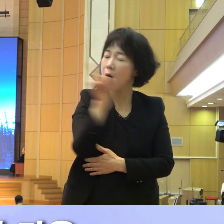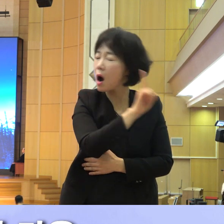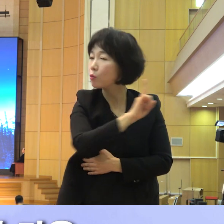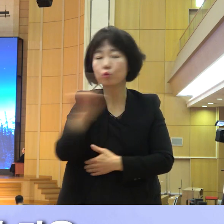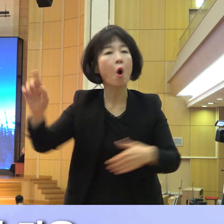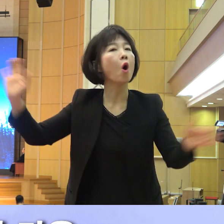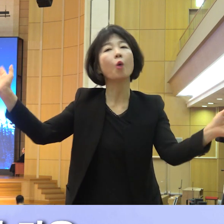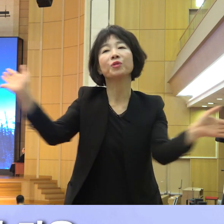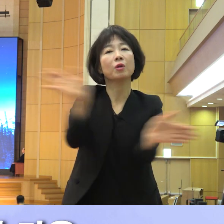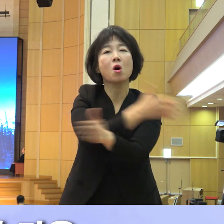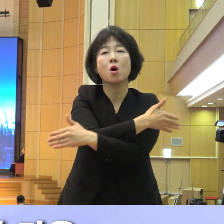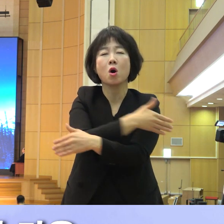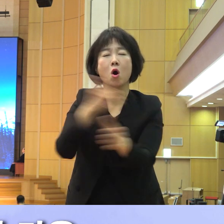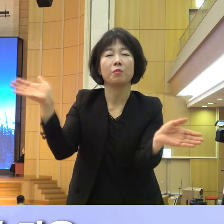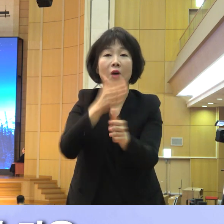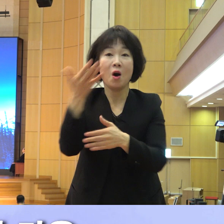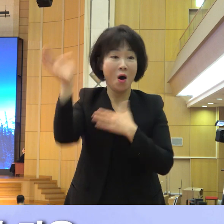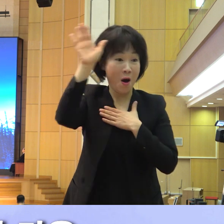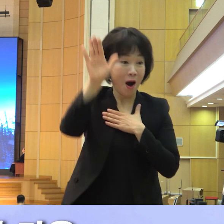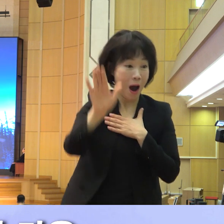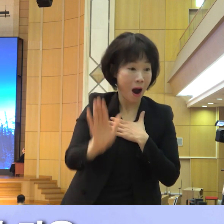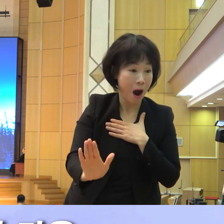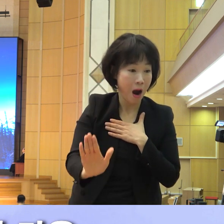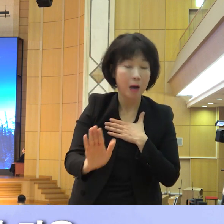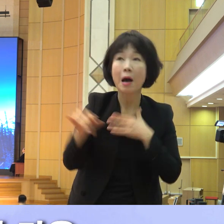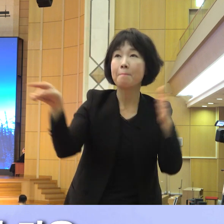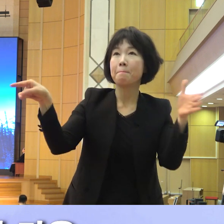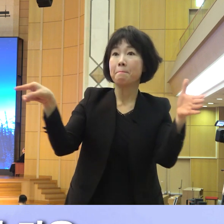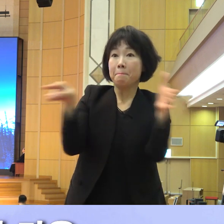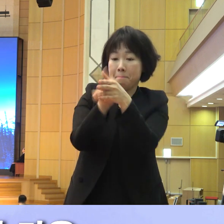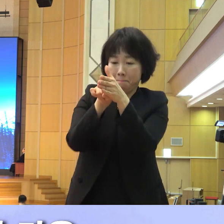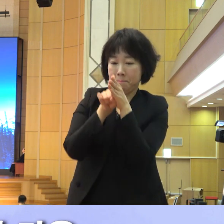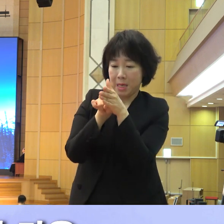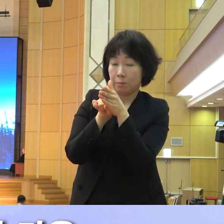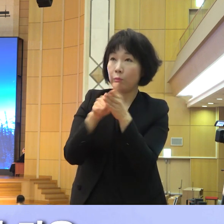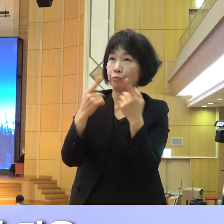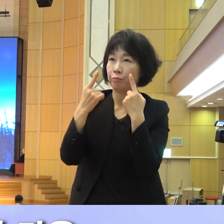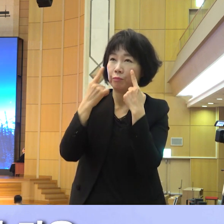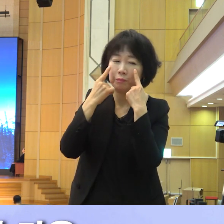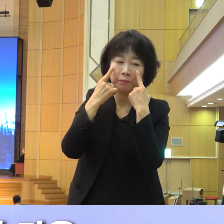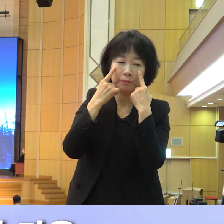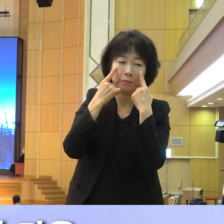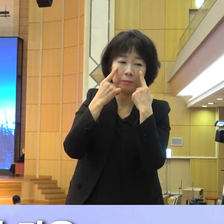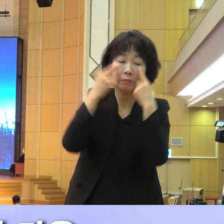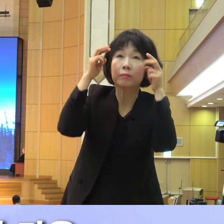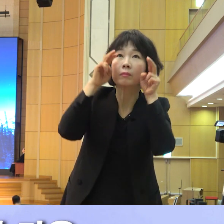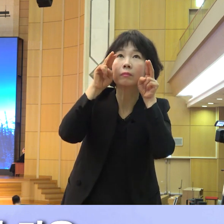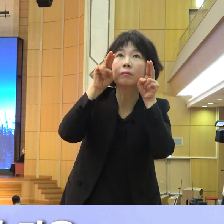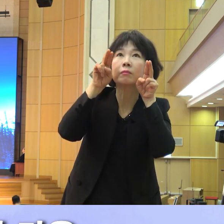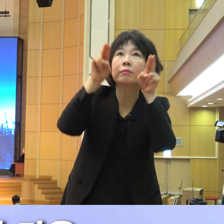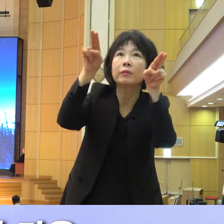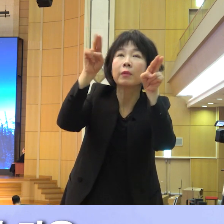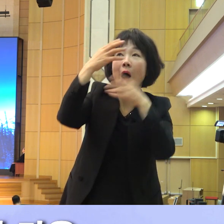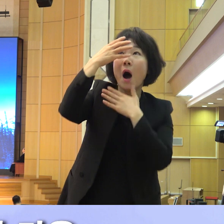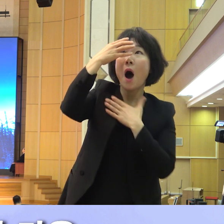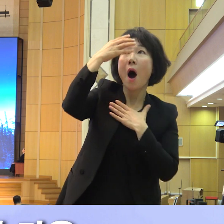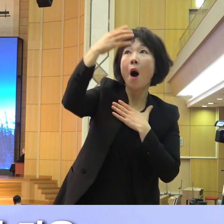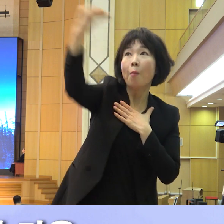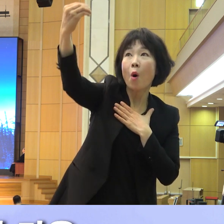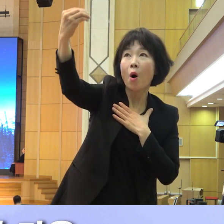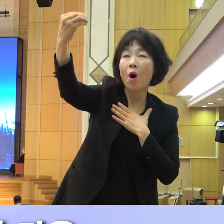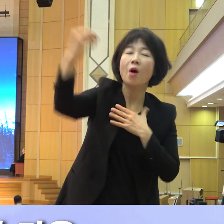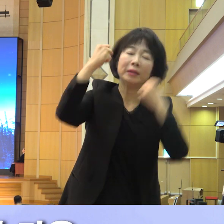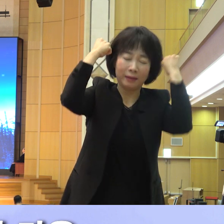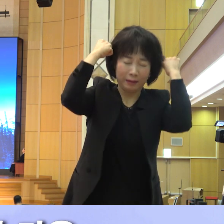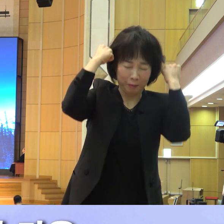아무도 없으나 믿음의 눈을 들면 보이는 분